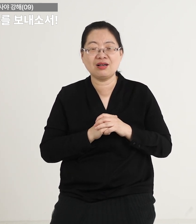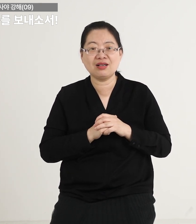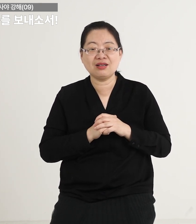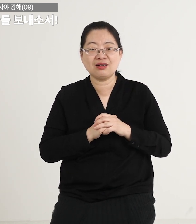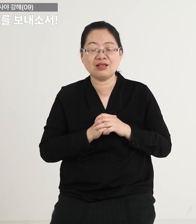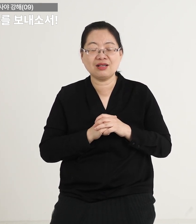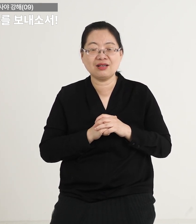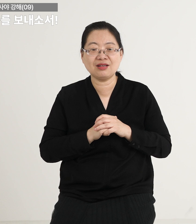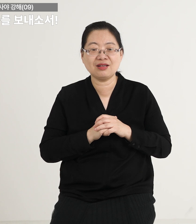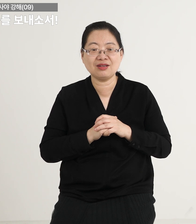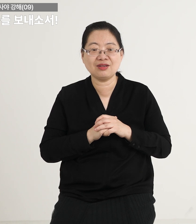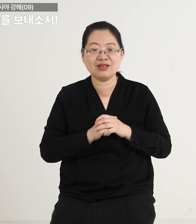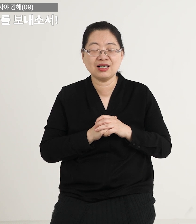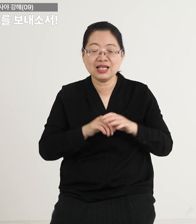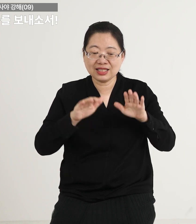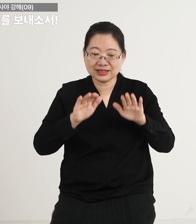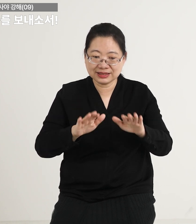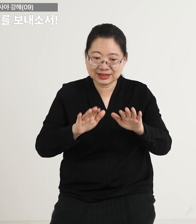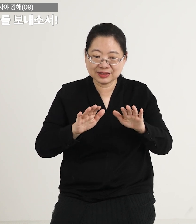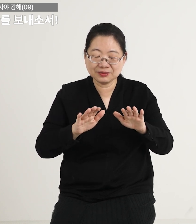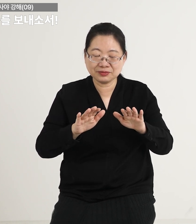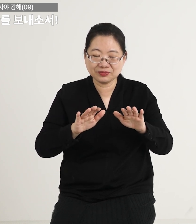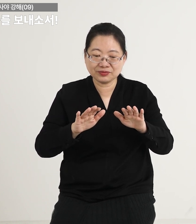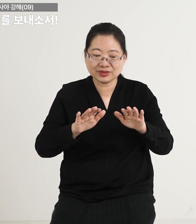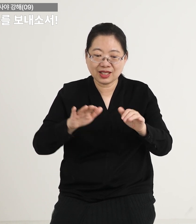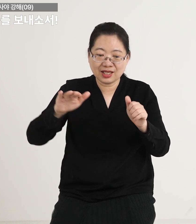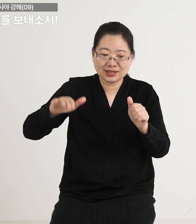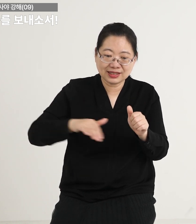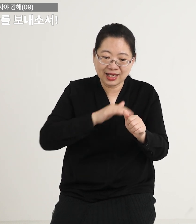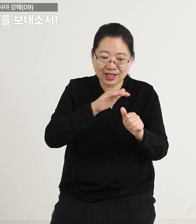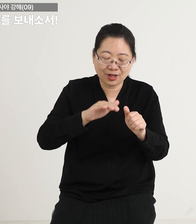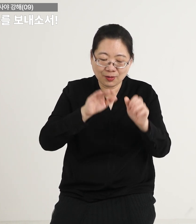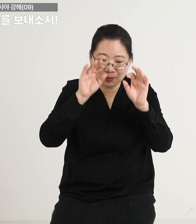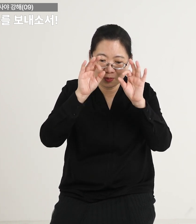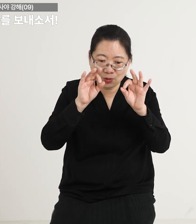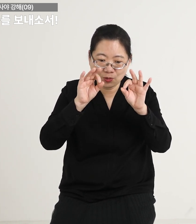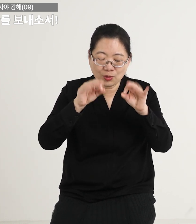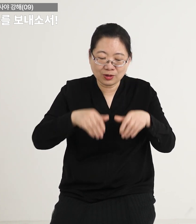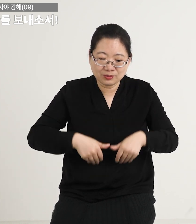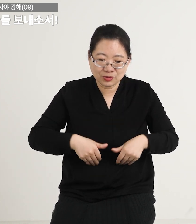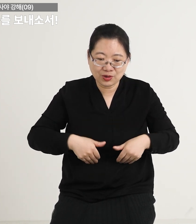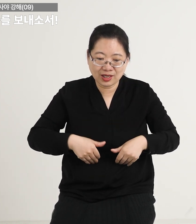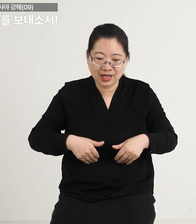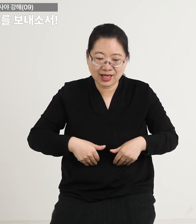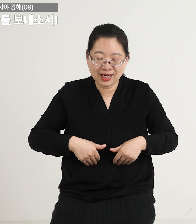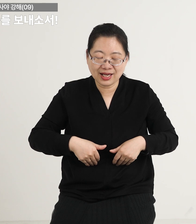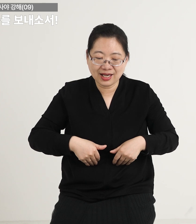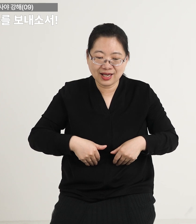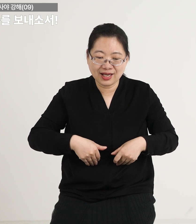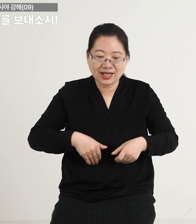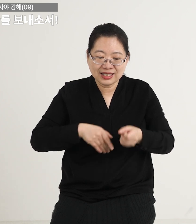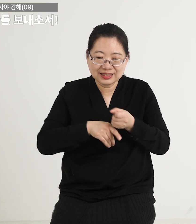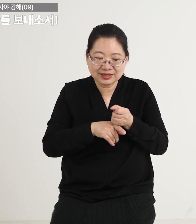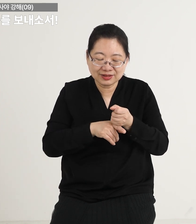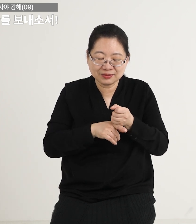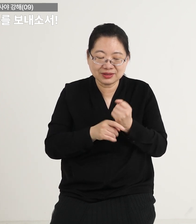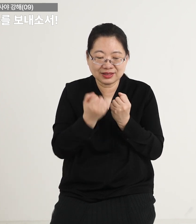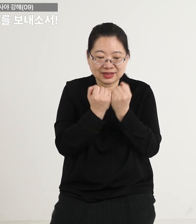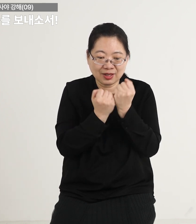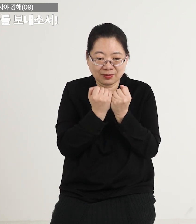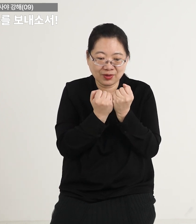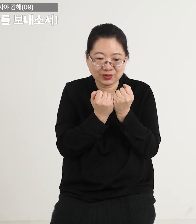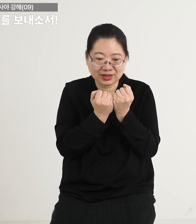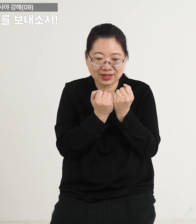이 그림을 봐야 되는가에 대한 배경 설명이 거기 쫙 있는 거죠. 쉽게 얘기하면. 그래서